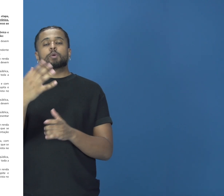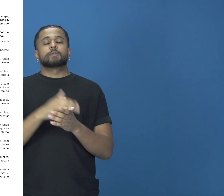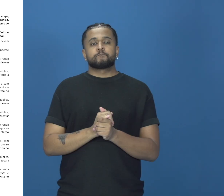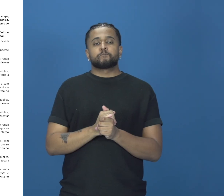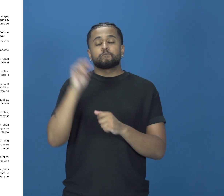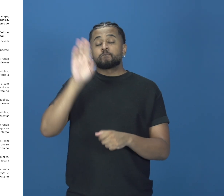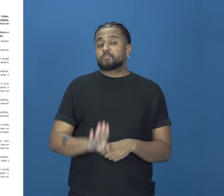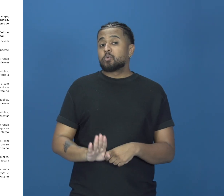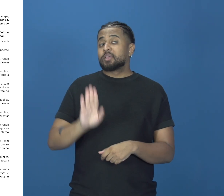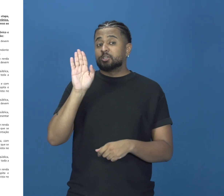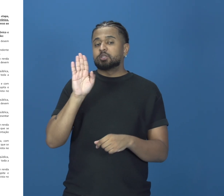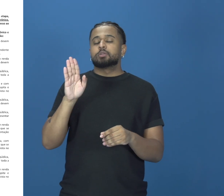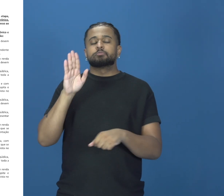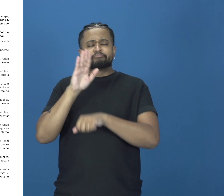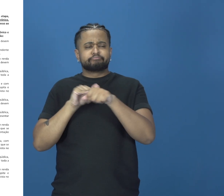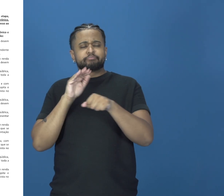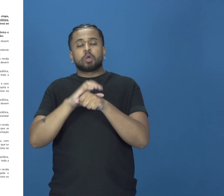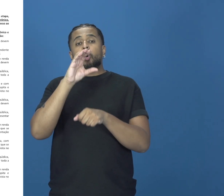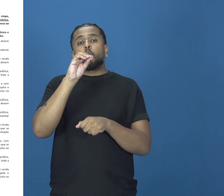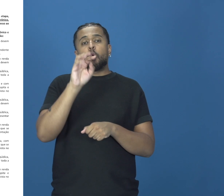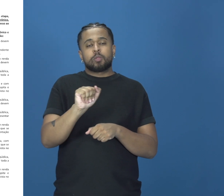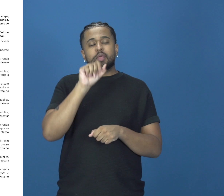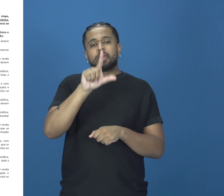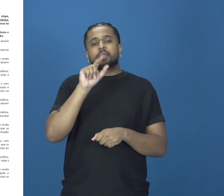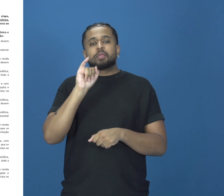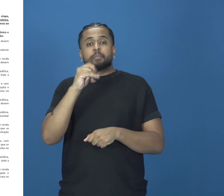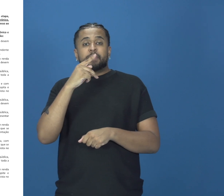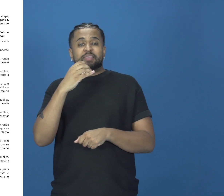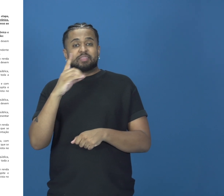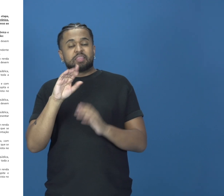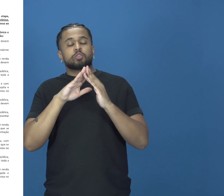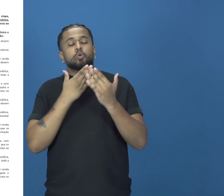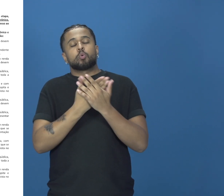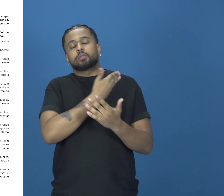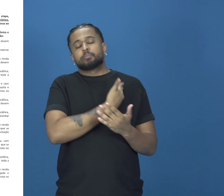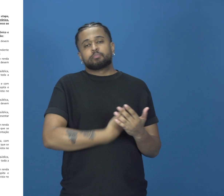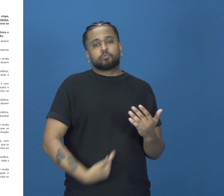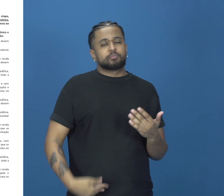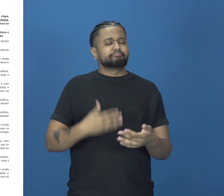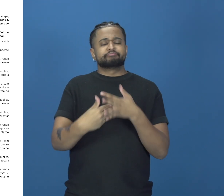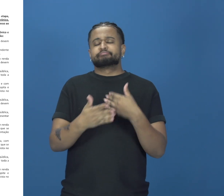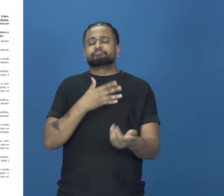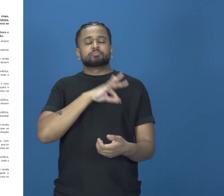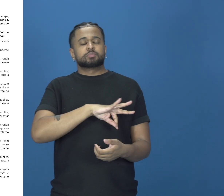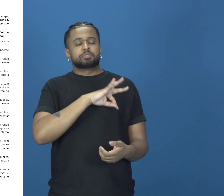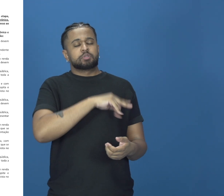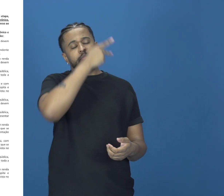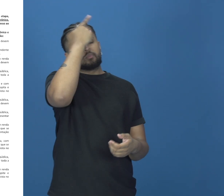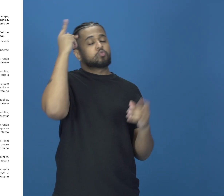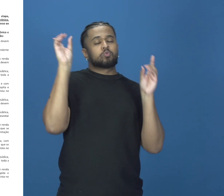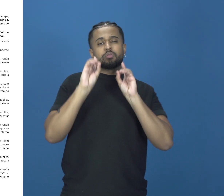8.3.2.4. Os candidatos convocados na cota LI-PCD, Escola Pública, independente de renda e pessoa